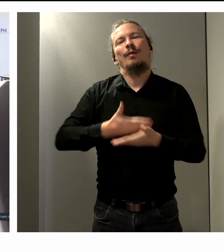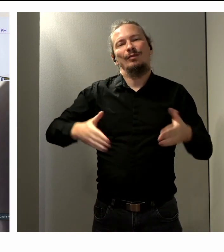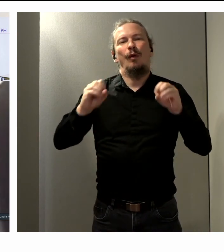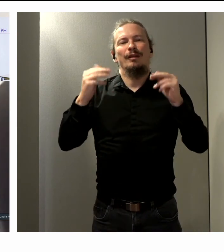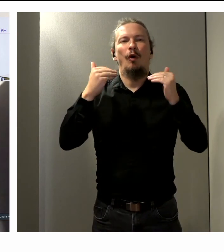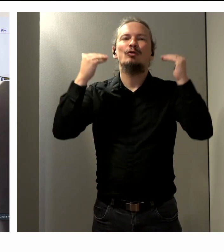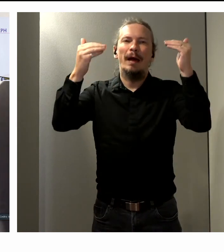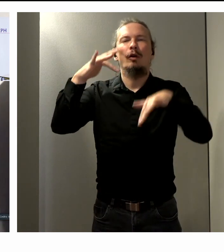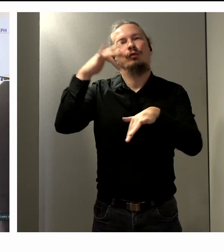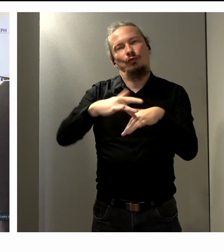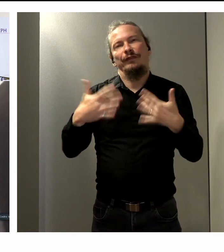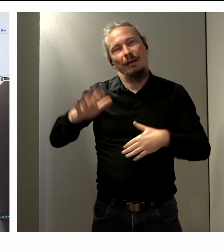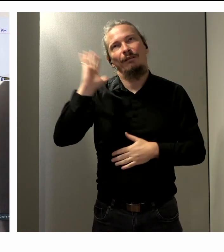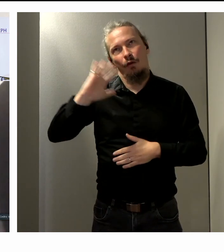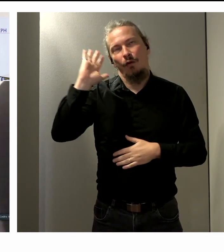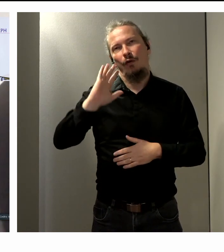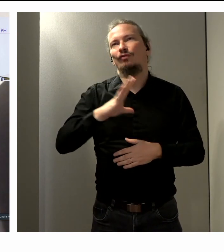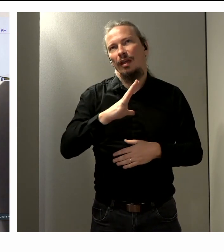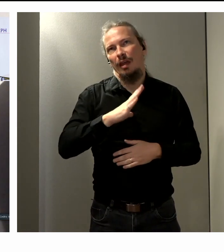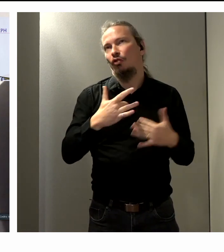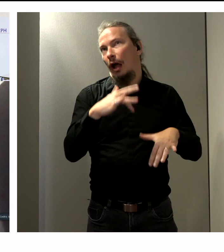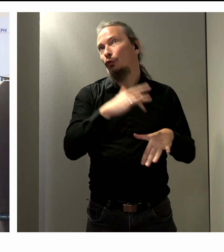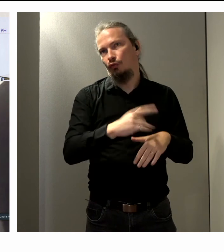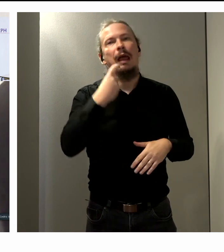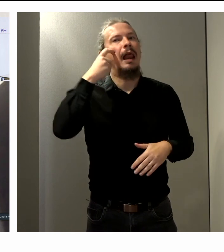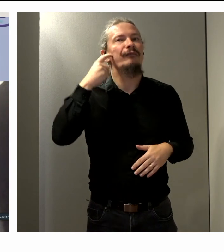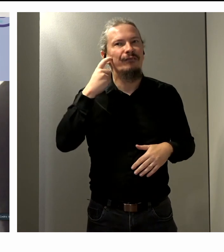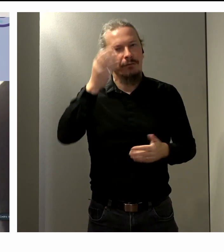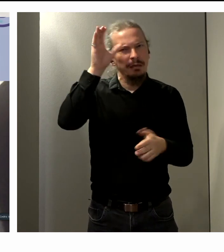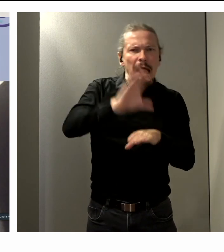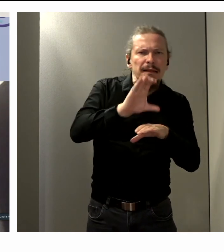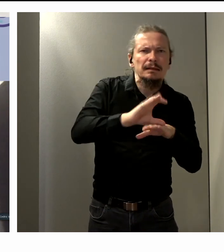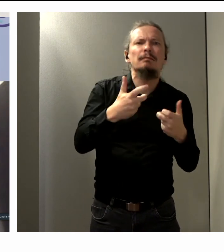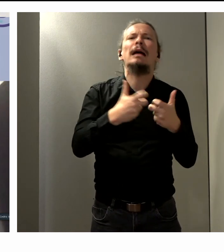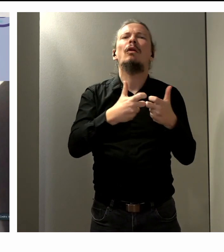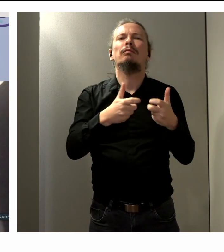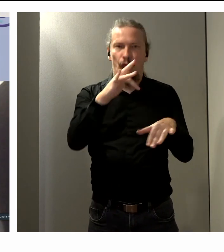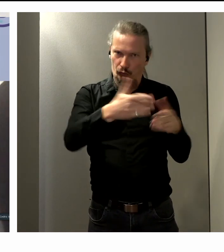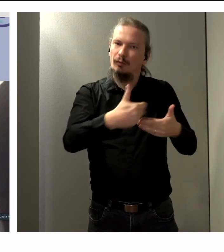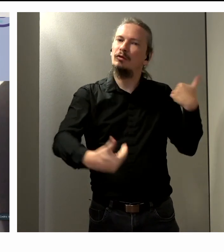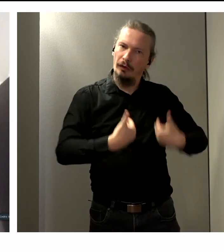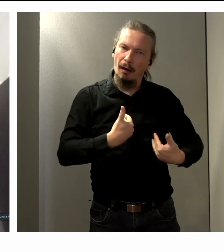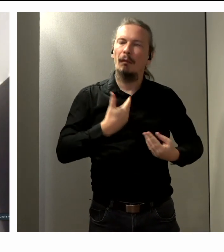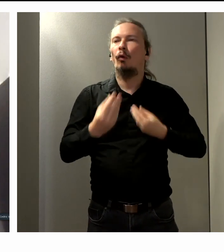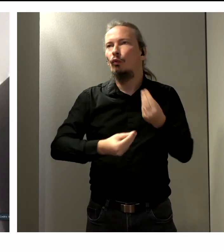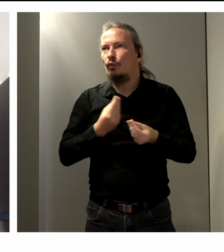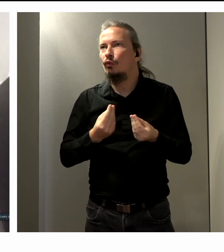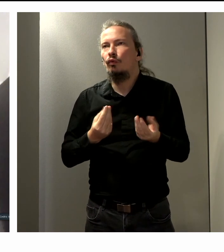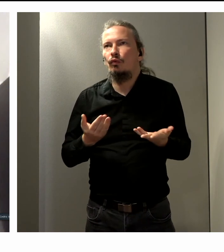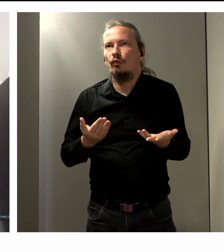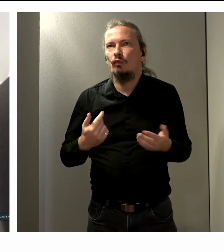côtoyer. Ça m'est arrivé d'avoir des élèves de thèse en situation de handicap. Ça m'est arrivé aussi